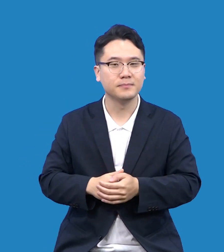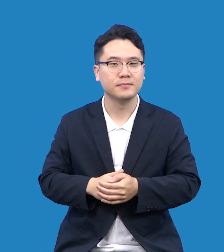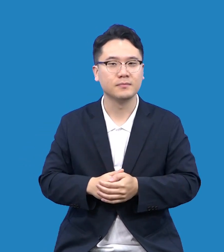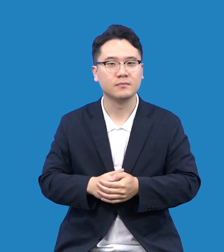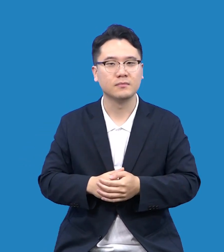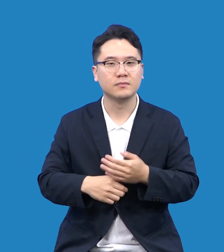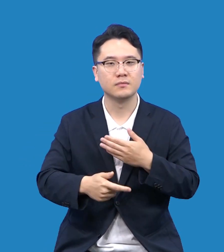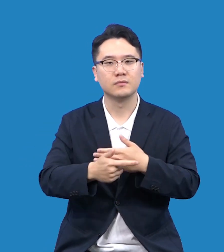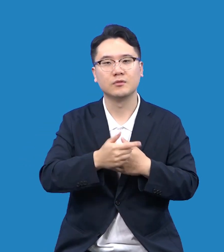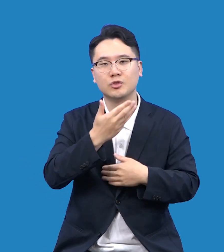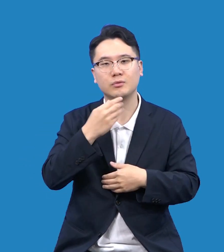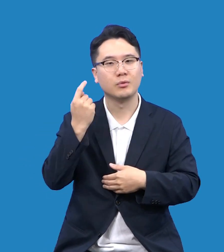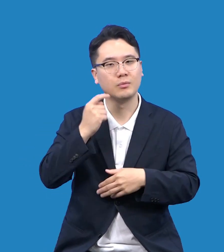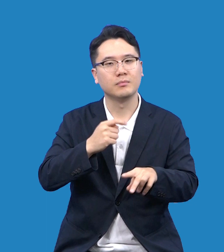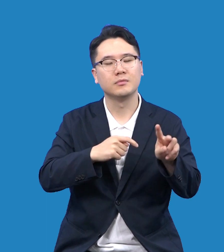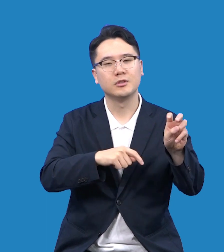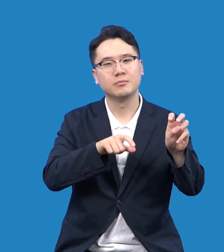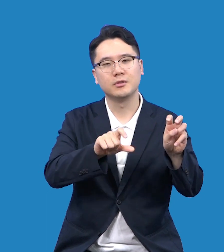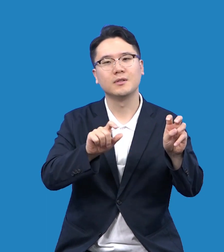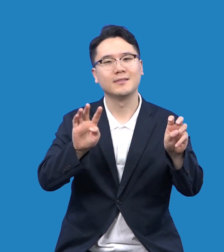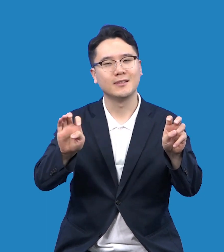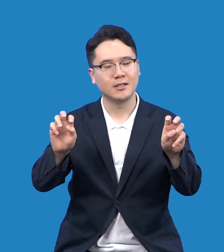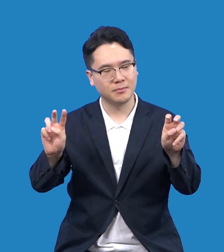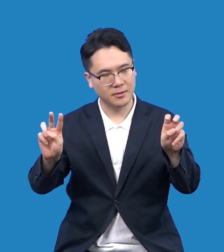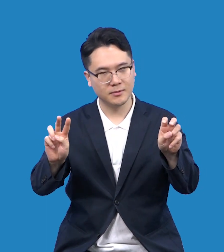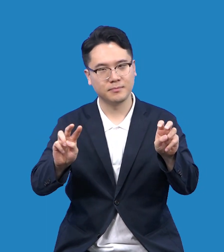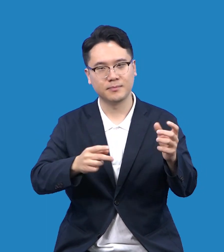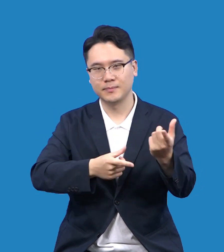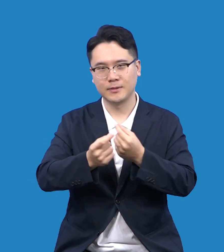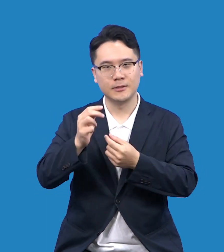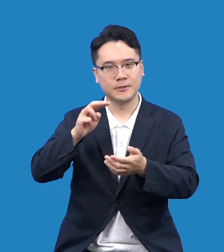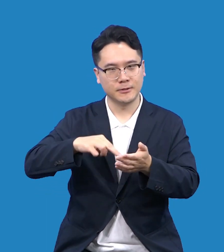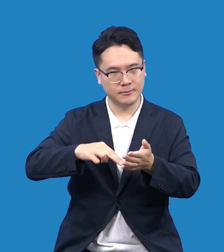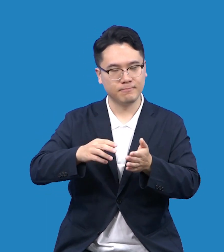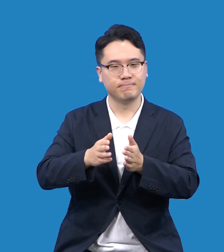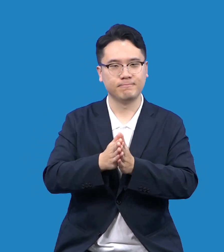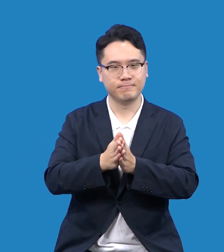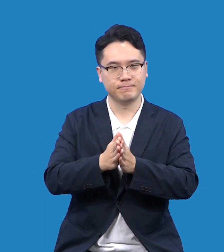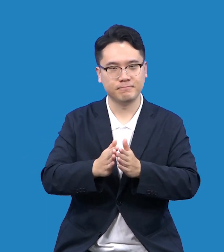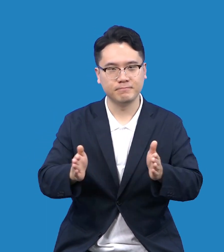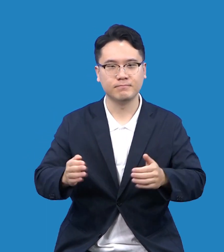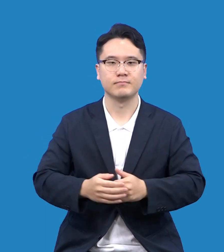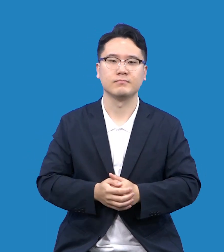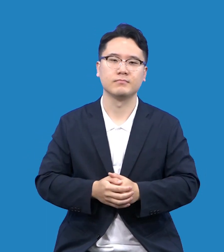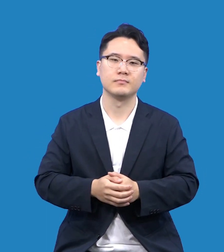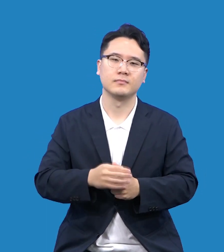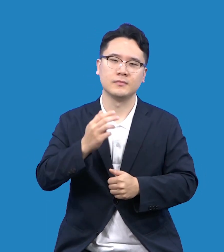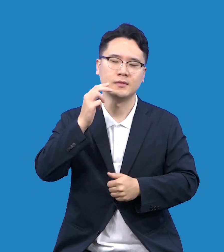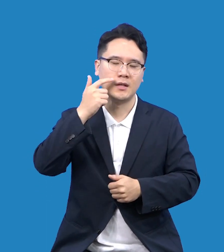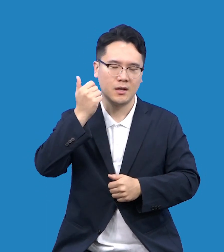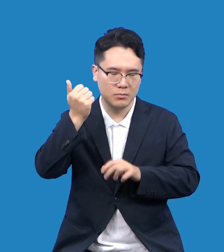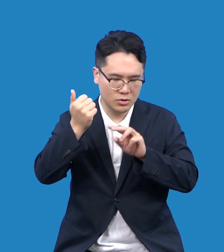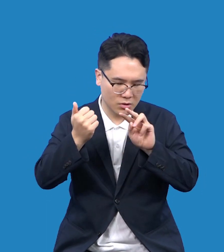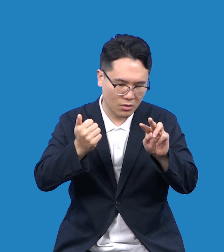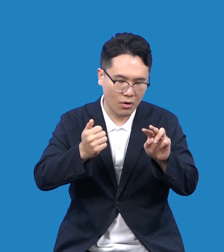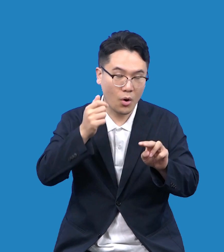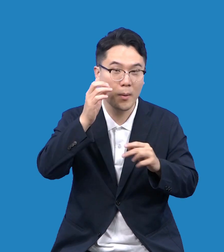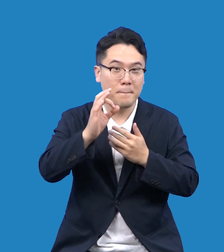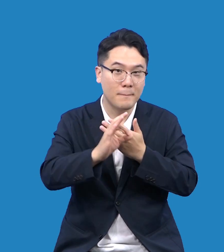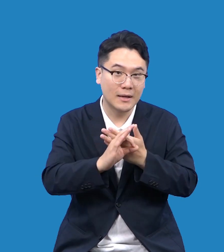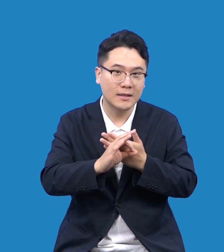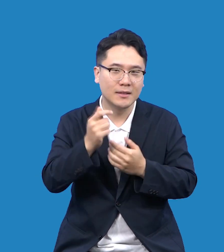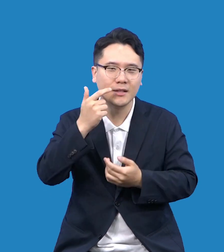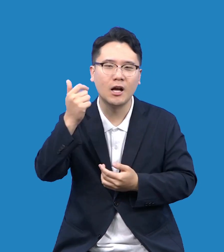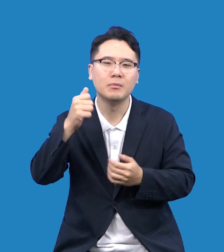누가복음 22장 42절의 말씀 우리 같이 한번 읽겠습니다. 다 같이 시작. 아버지여, 만일